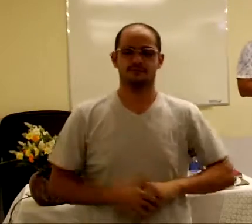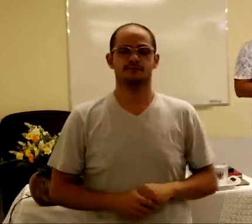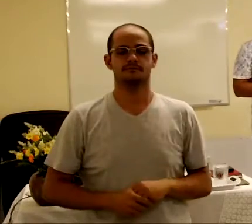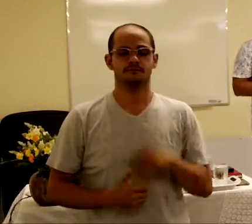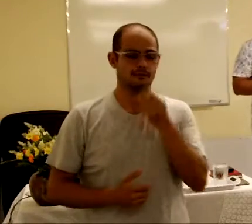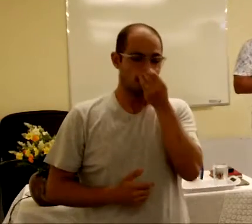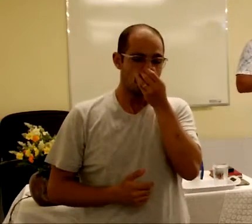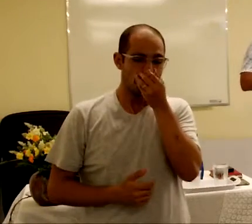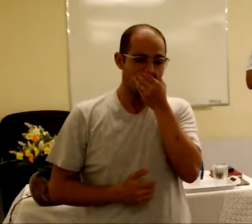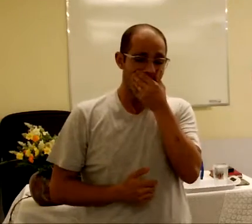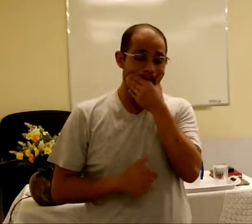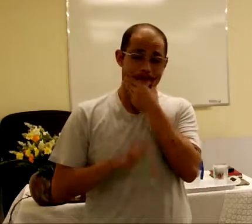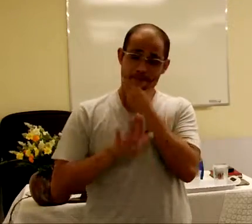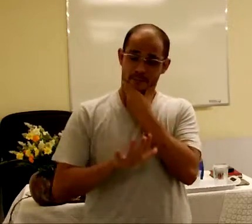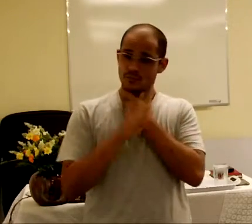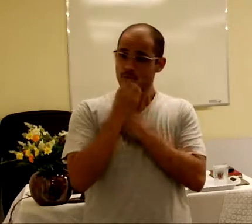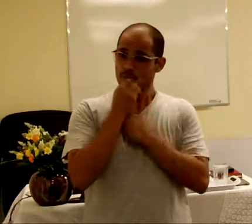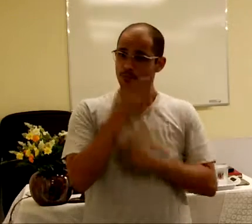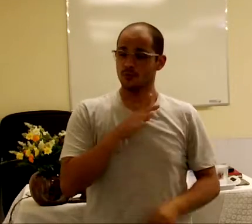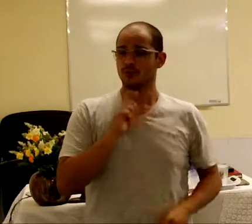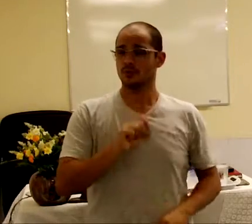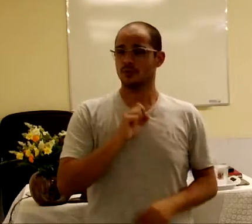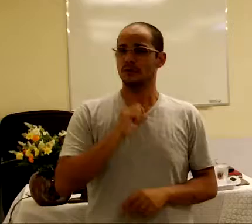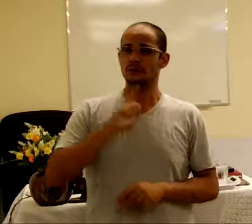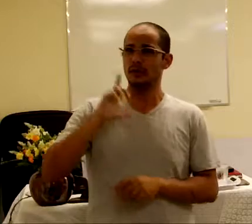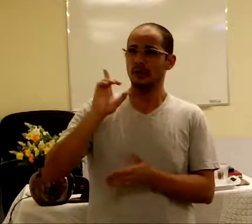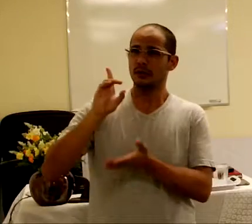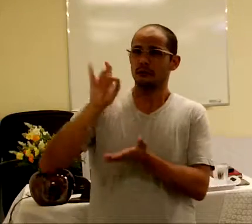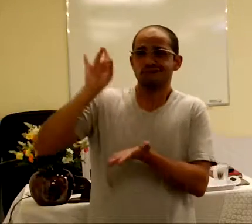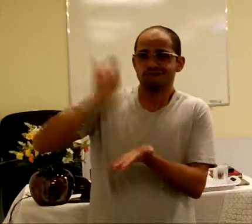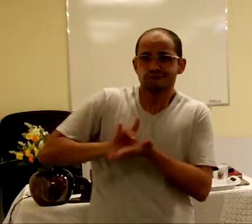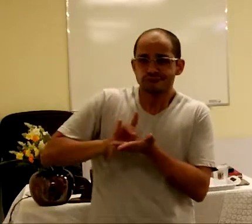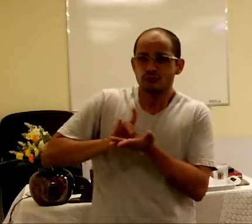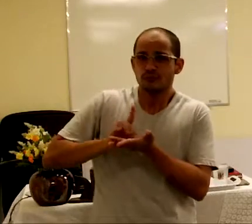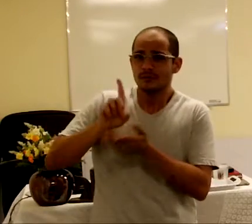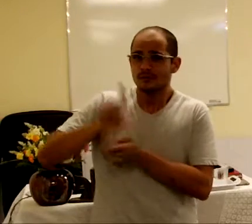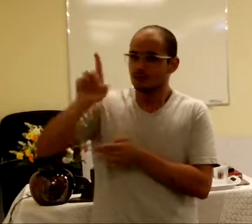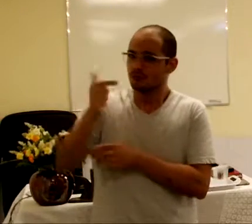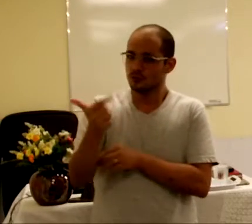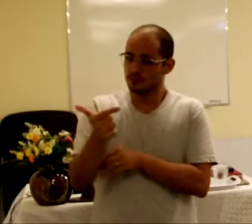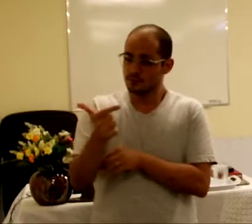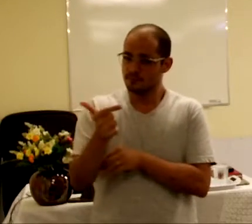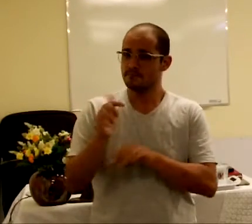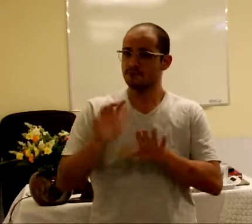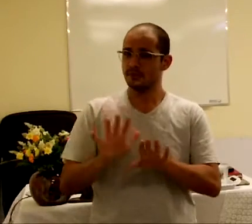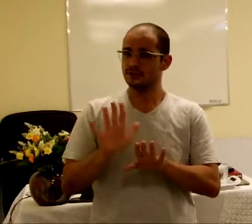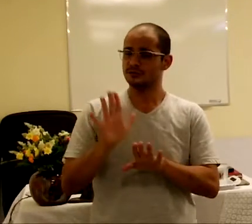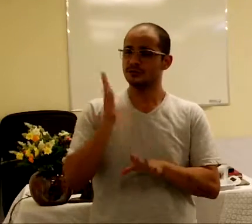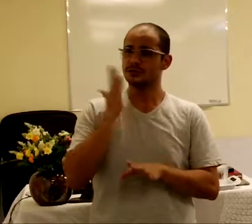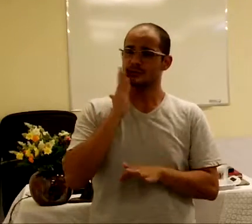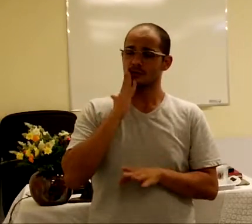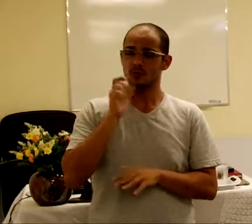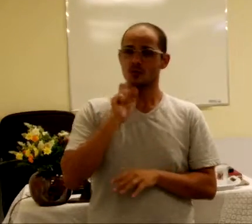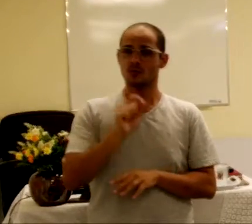ter uma explicação definitiva sobre Deus, uma certeza absoluta sobre Deus, já se há um consenso